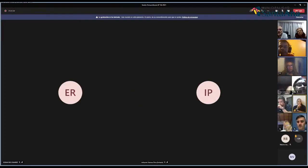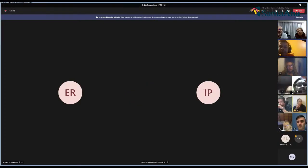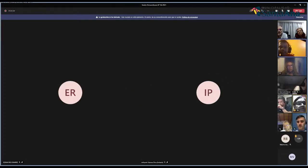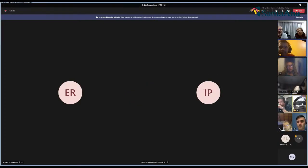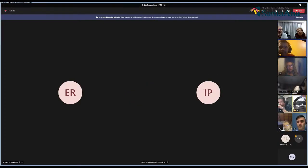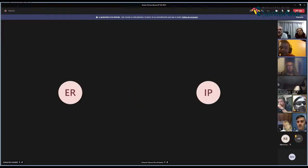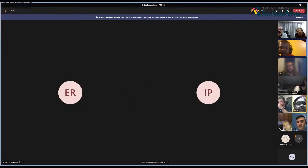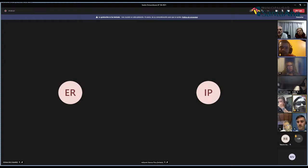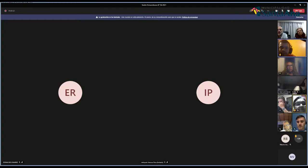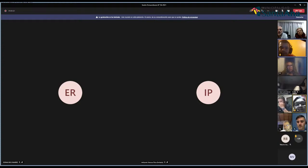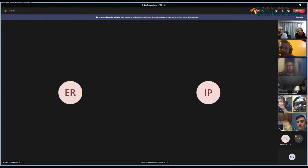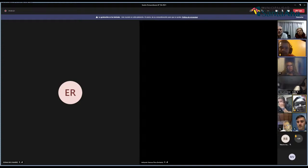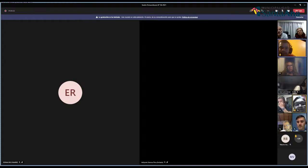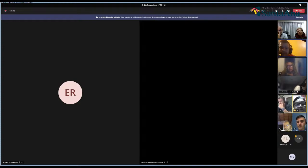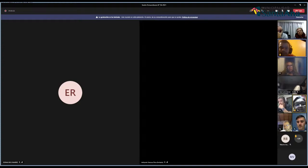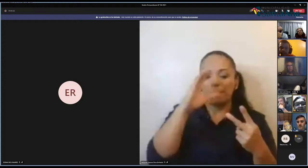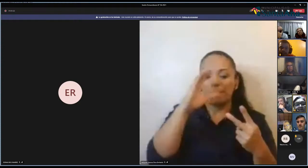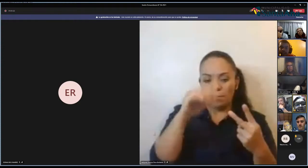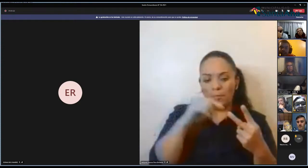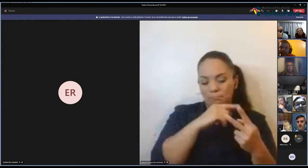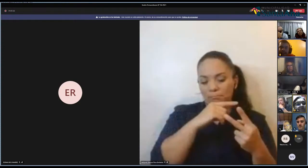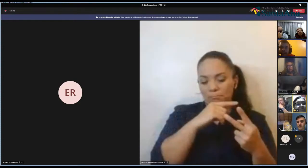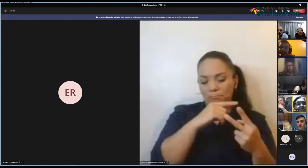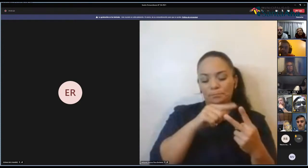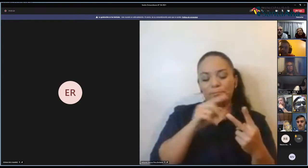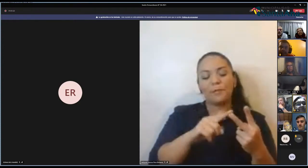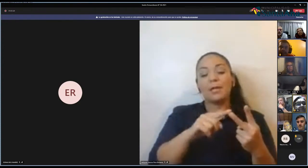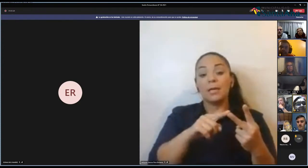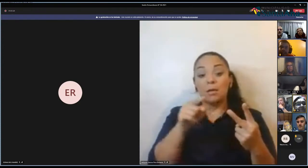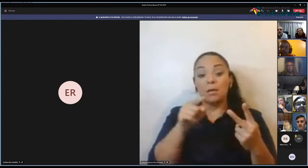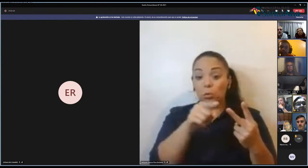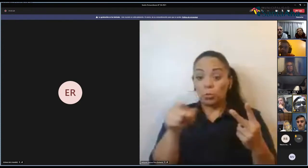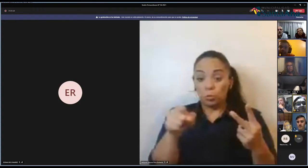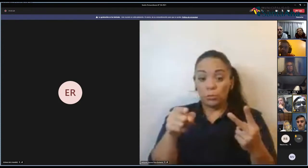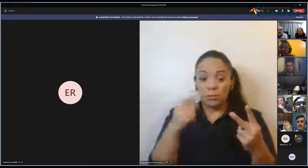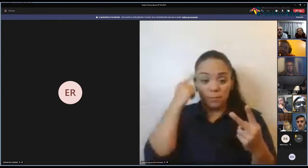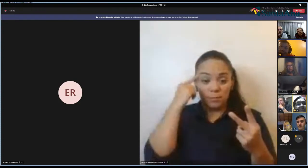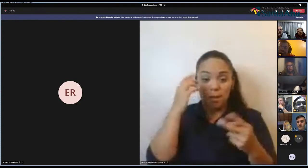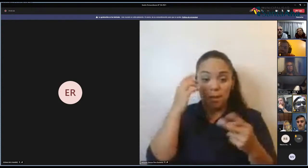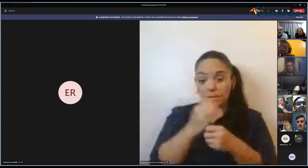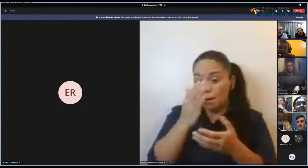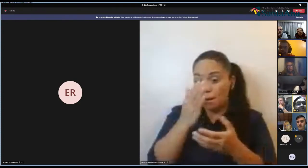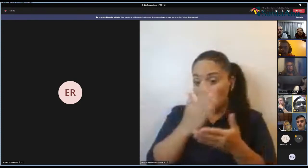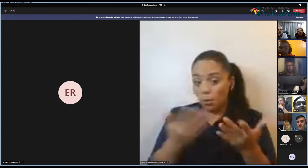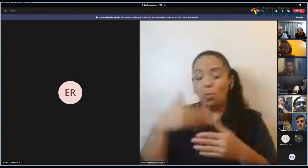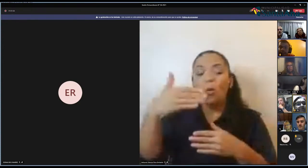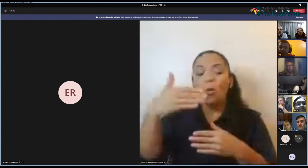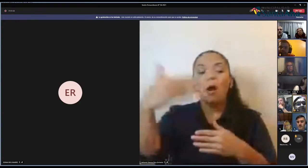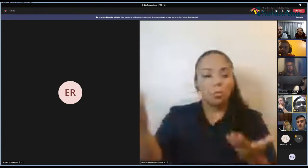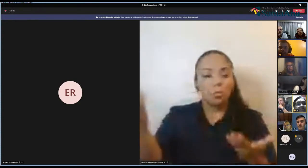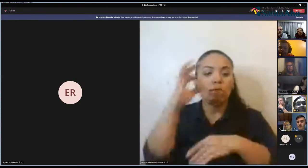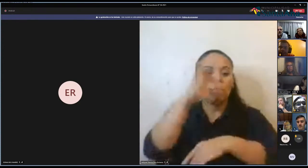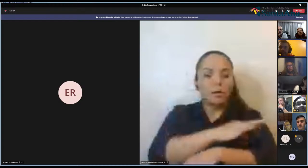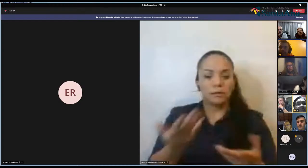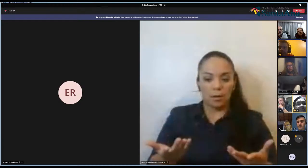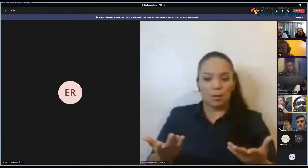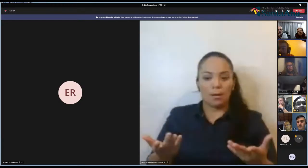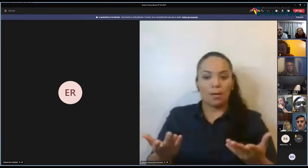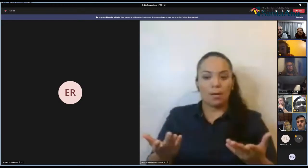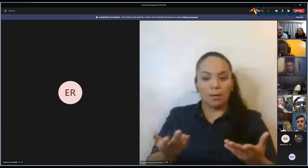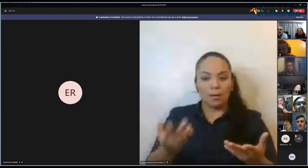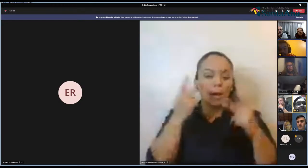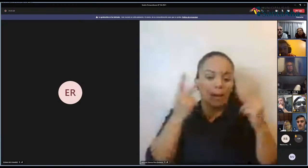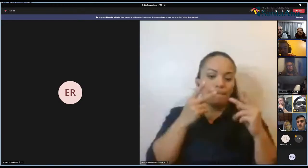con ese tercer informe pero y si se tiene pensado hacer algo y en qué plazo para porque los vecinos además